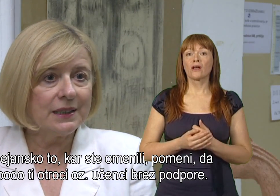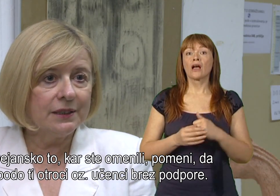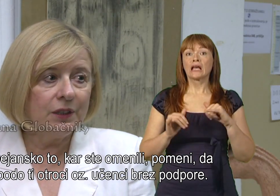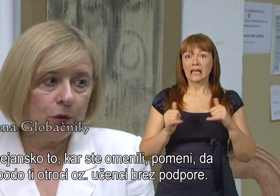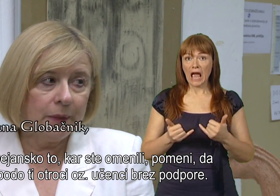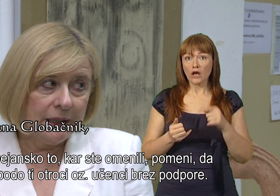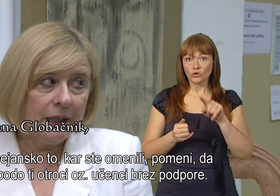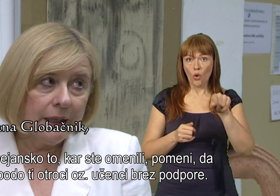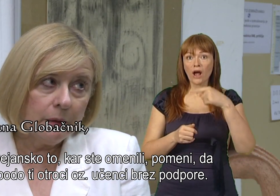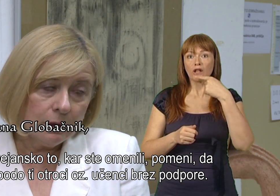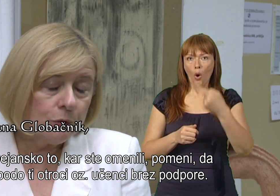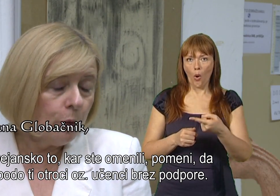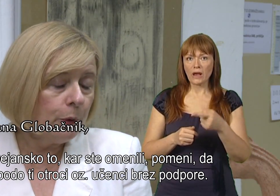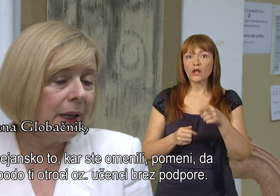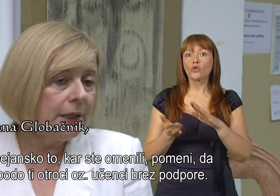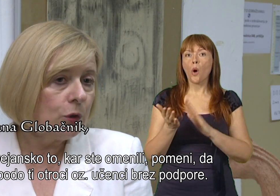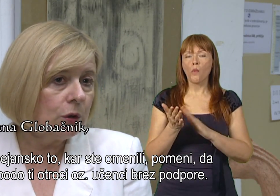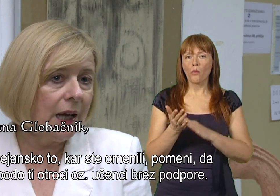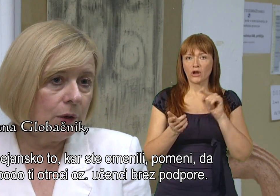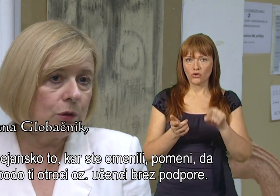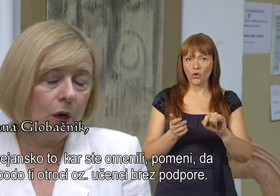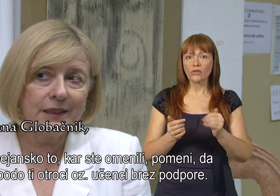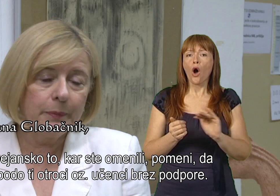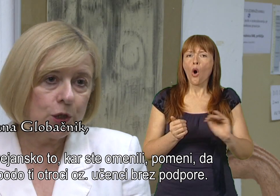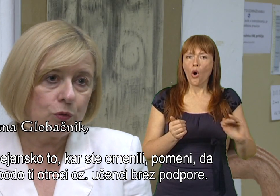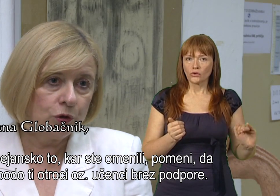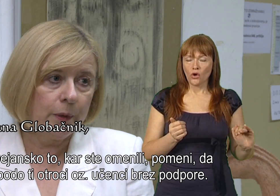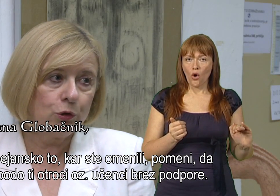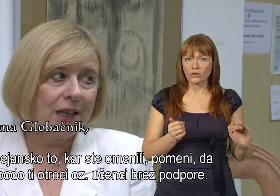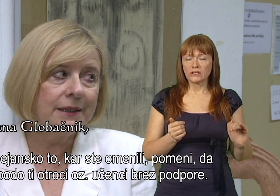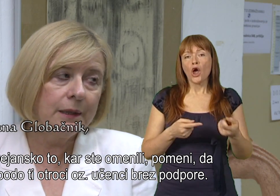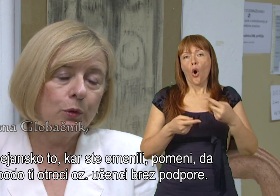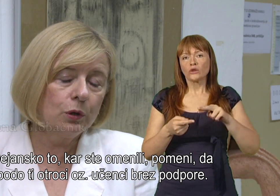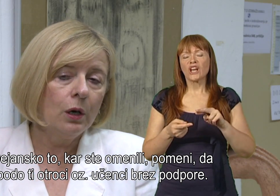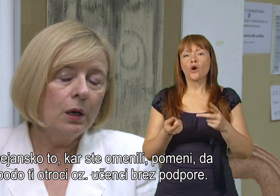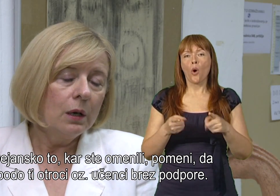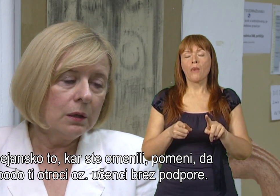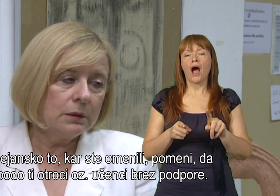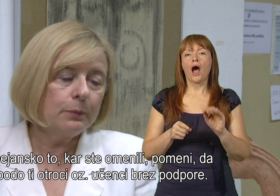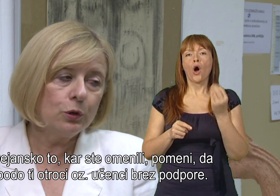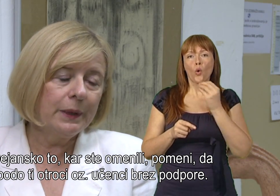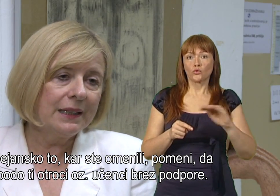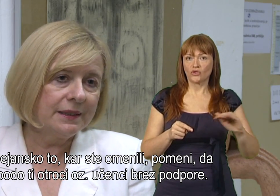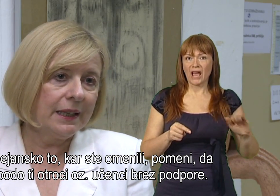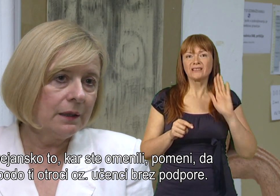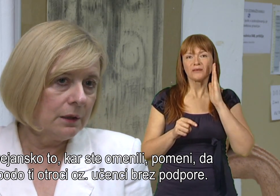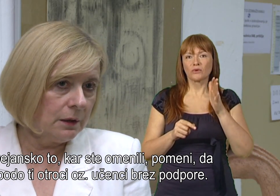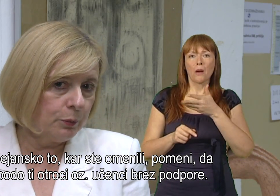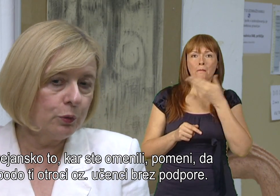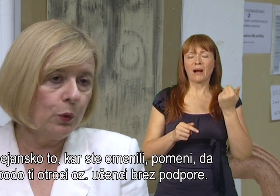To, kar ste vi omenili, to pomeni to, da otroci pač oziroma učenci ne bodo, da bodo brez